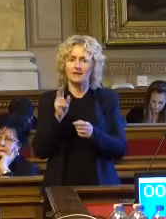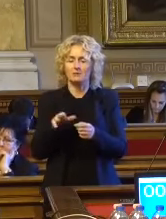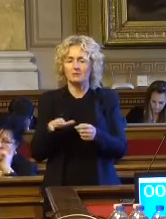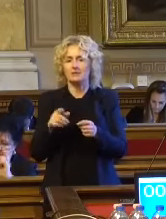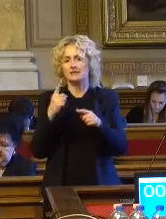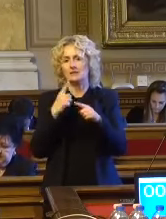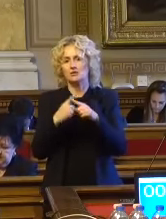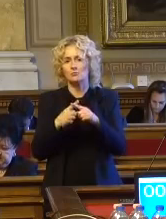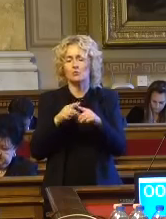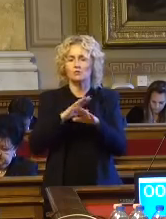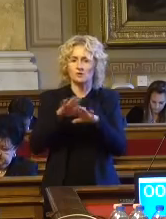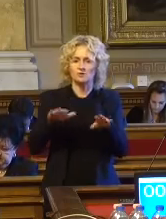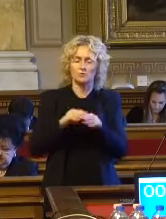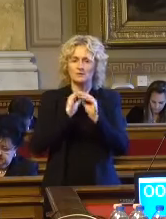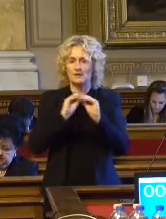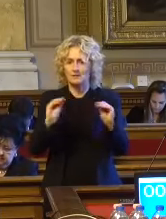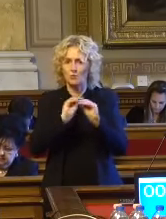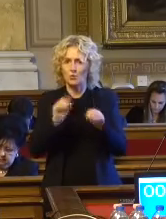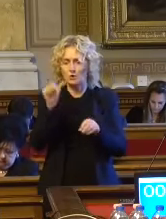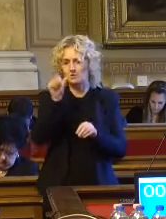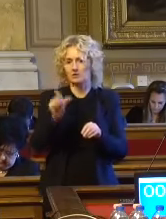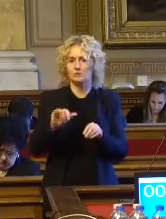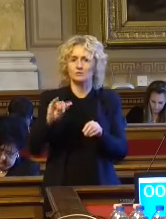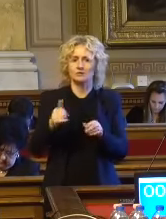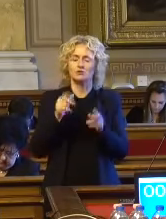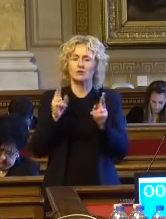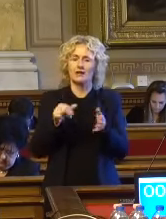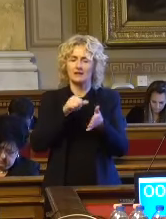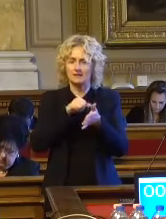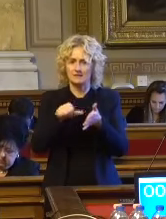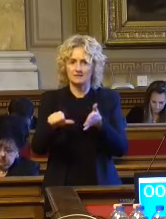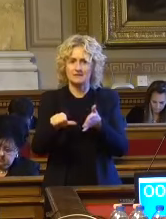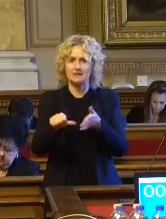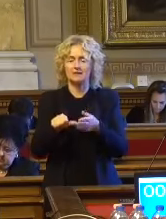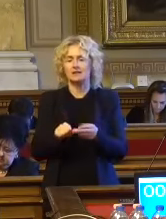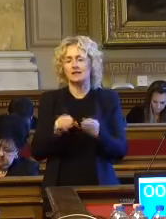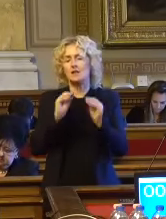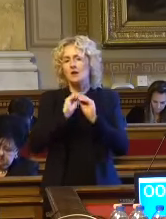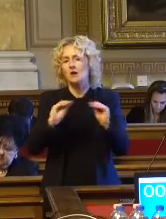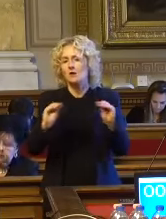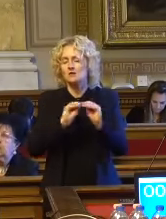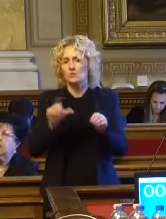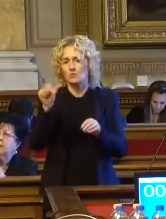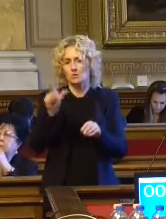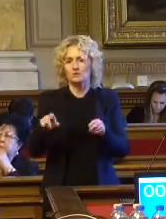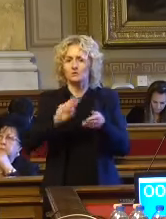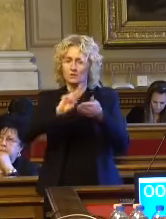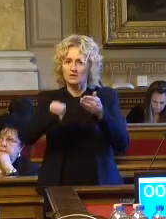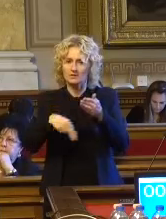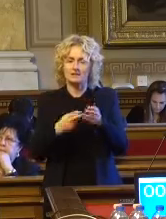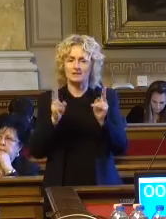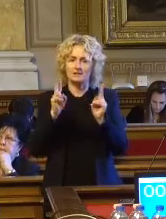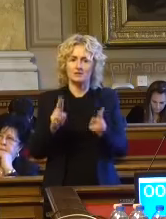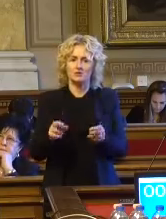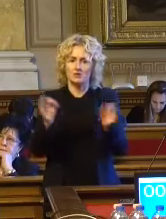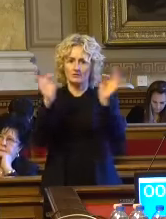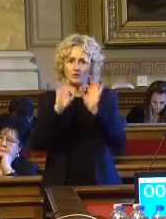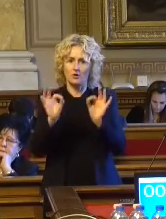is ki kell, hogy fizessük. Az úszás oktatókkal valamennyiükkel szerződése van a cégnek, tehát